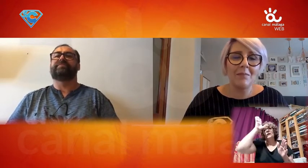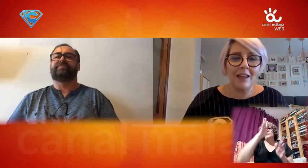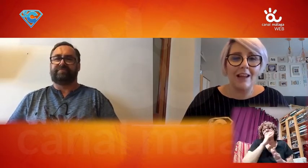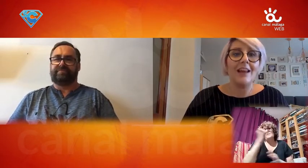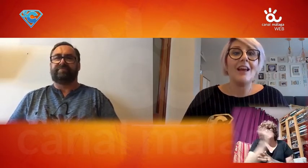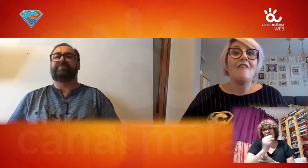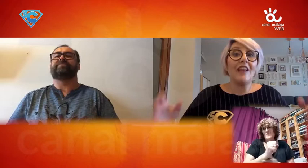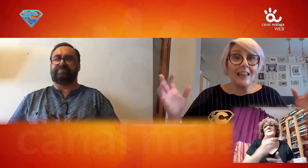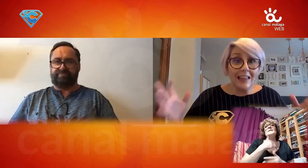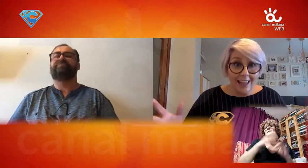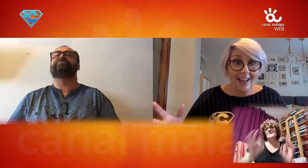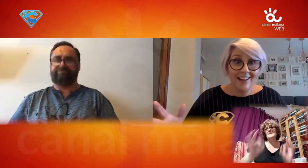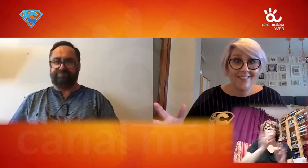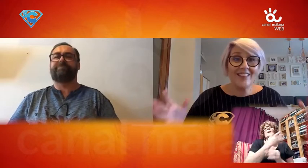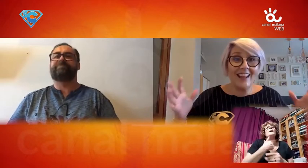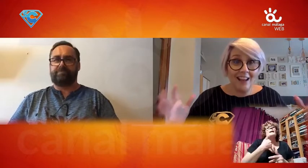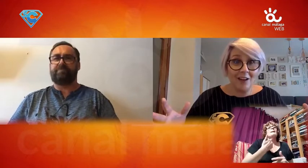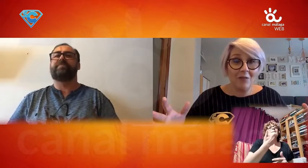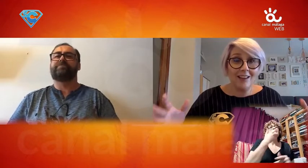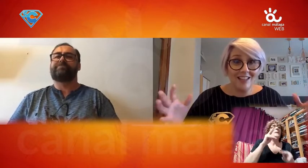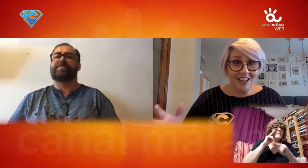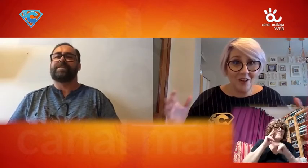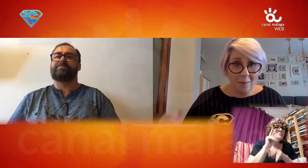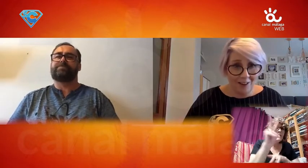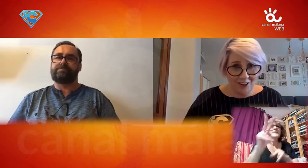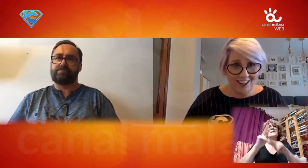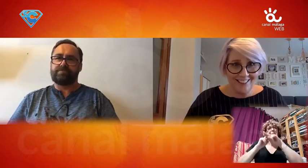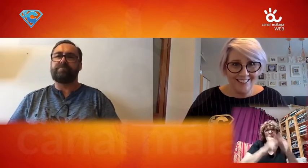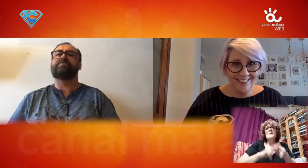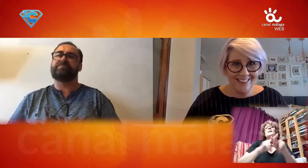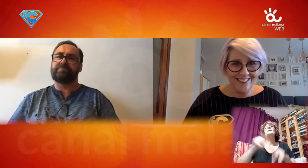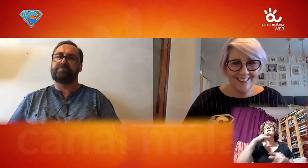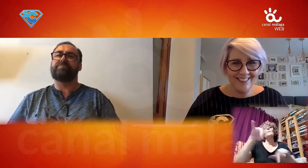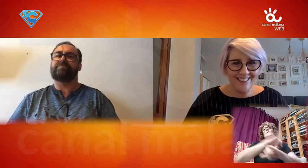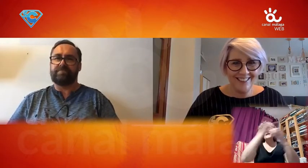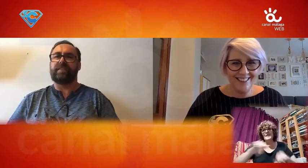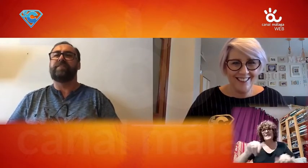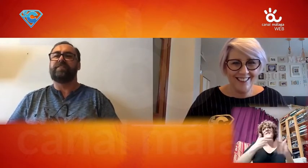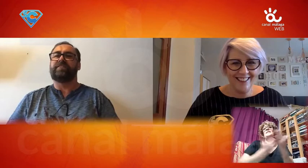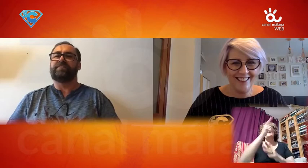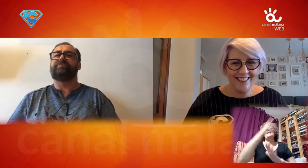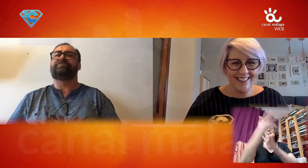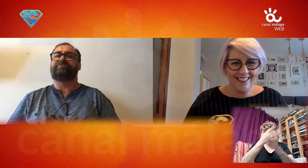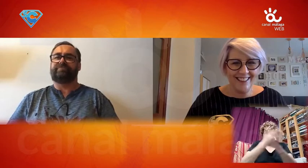observar y mirar. Feliz Día de la Lengua de Signos Española.